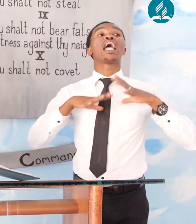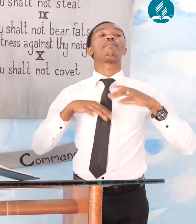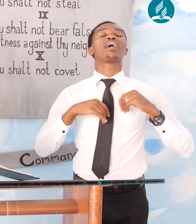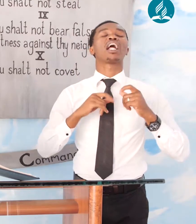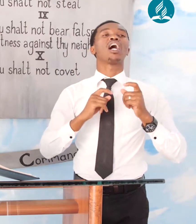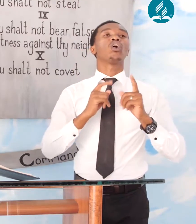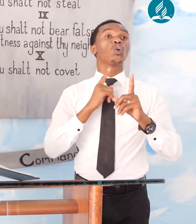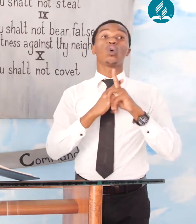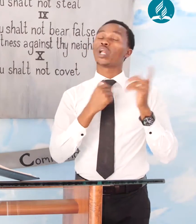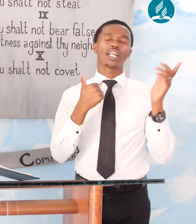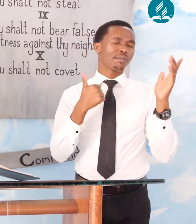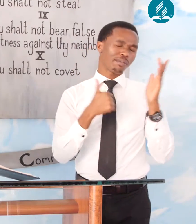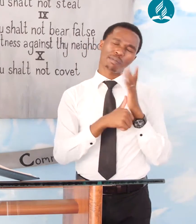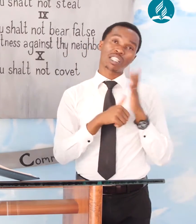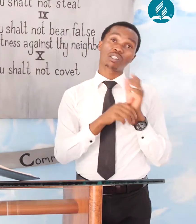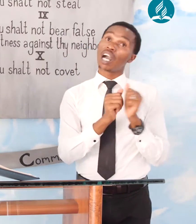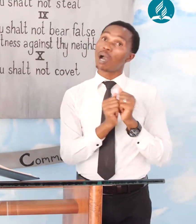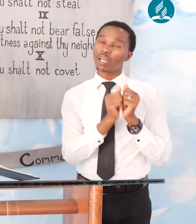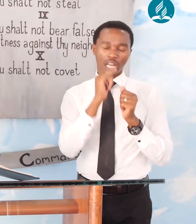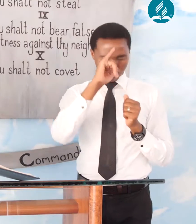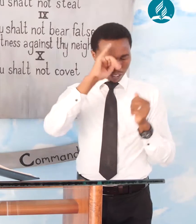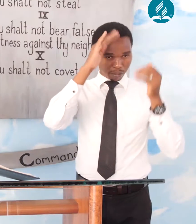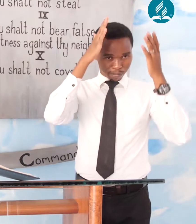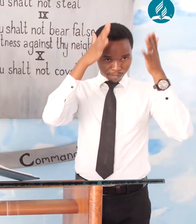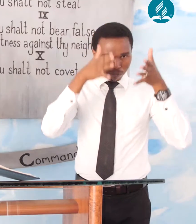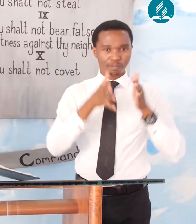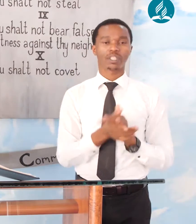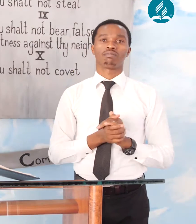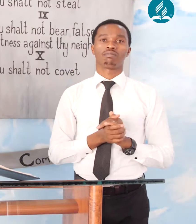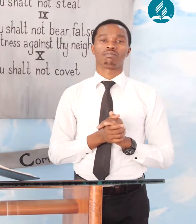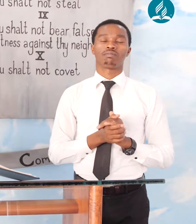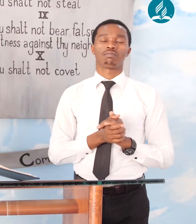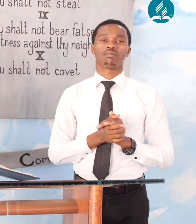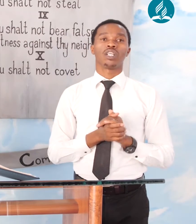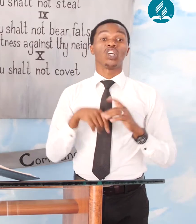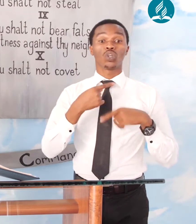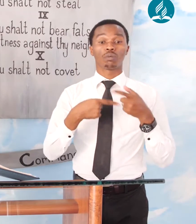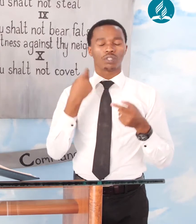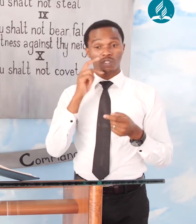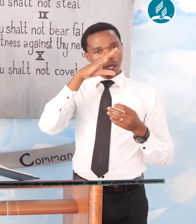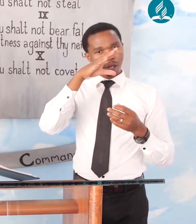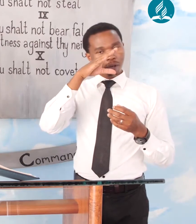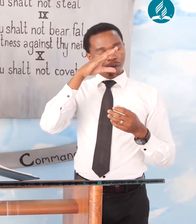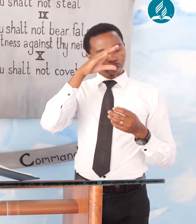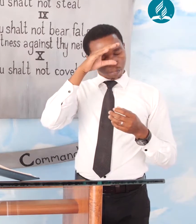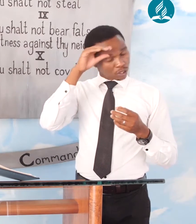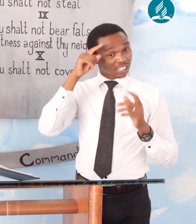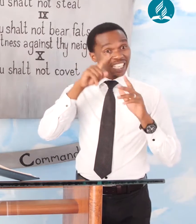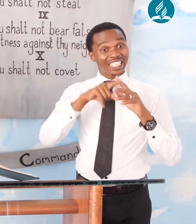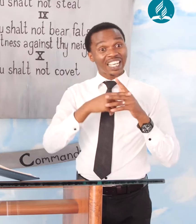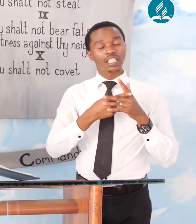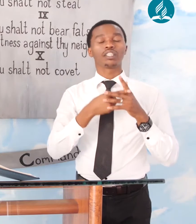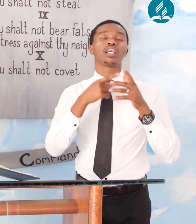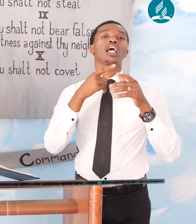kuko bitarimo kwizera hari harimo ibigeragezo bikomeye tugiye kureba igice cya gatanu uko yatangiye